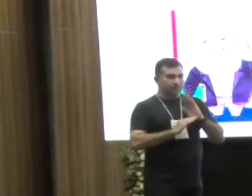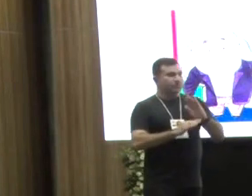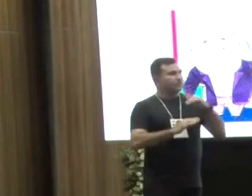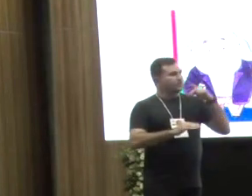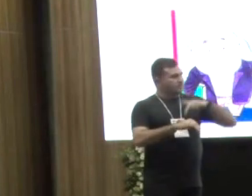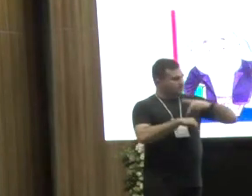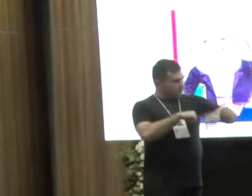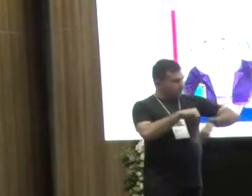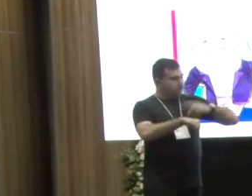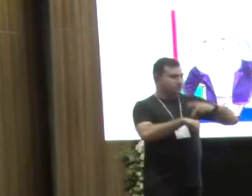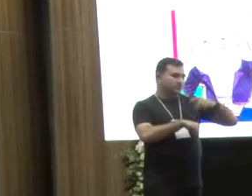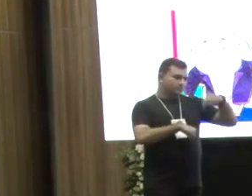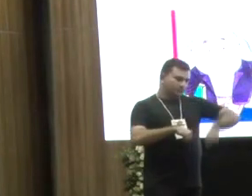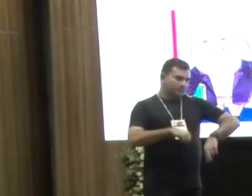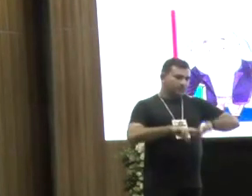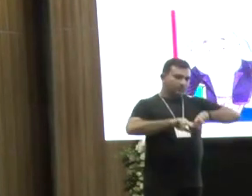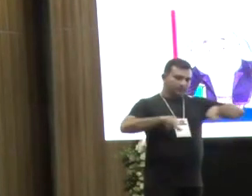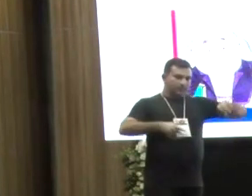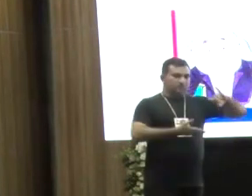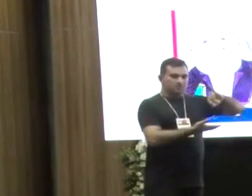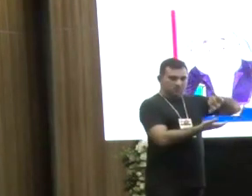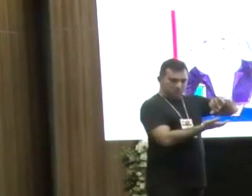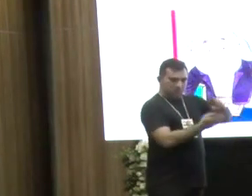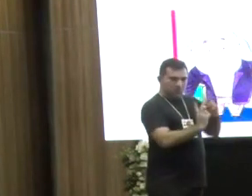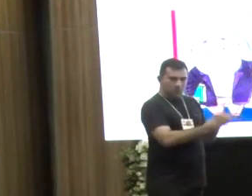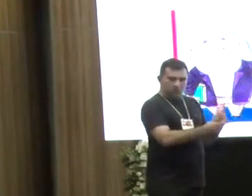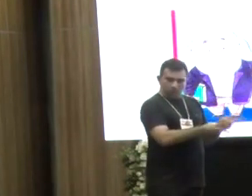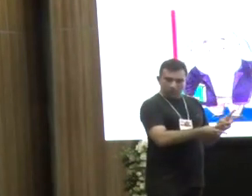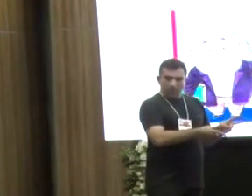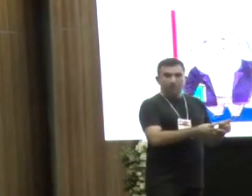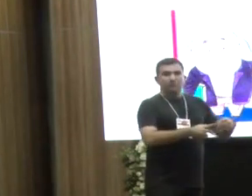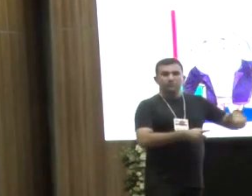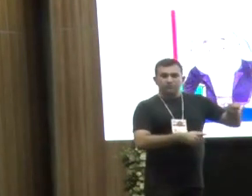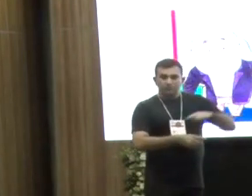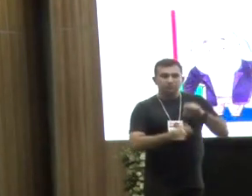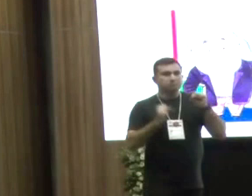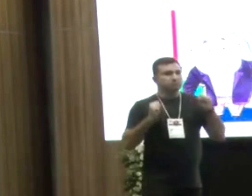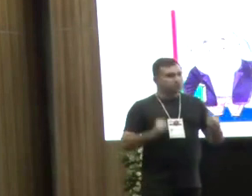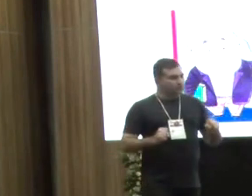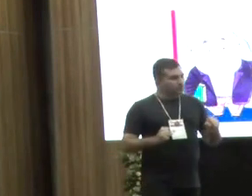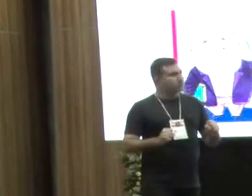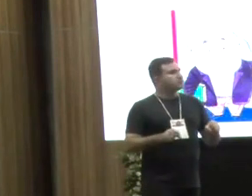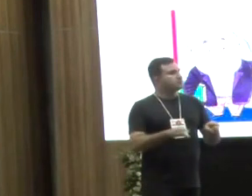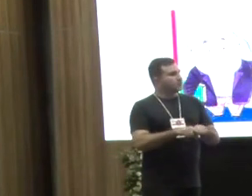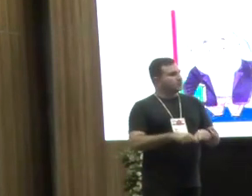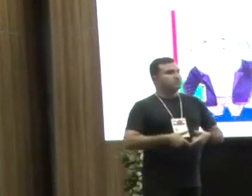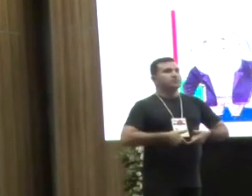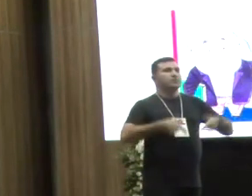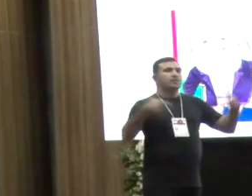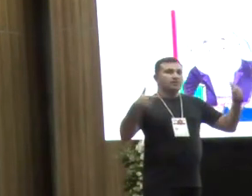que, mesmo de modo de produção capitalista, possa desconcentrar